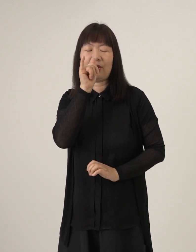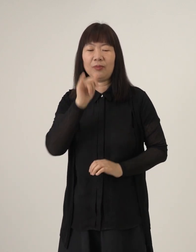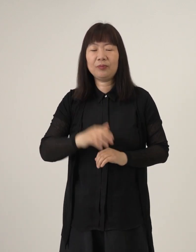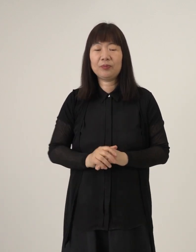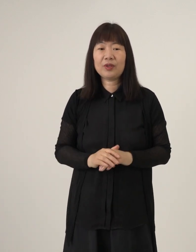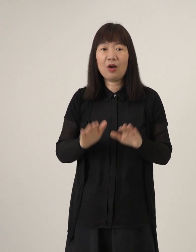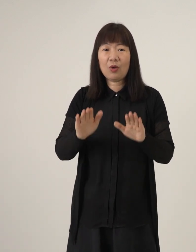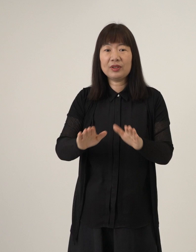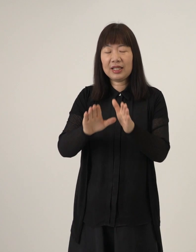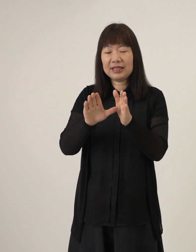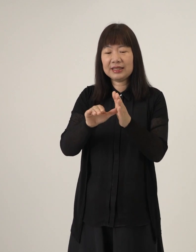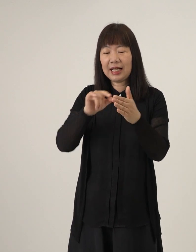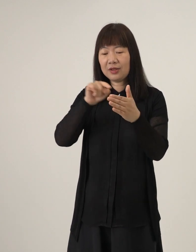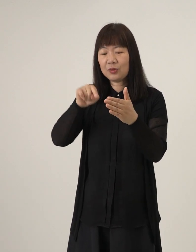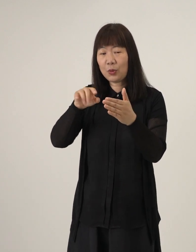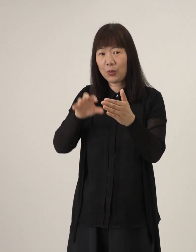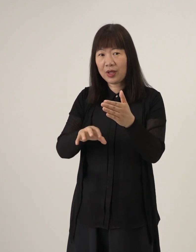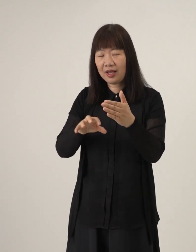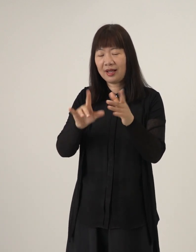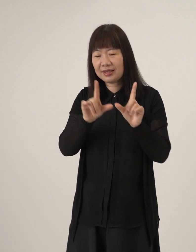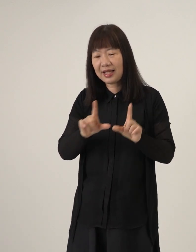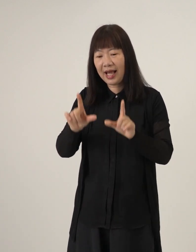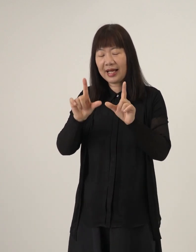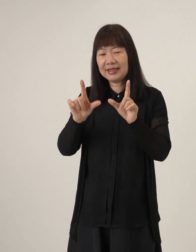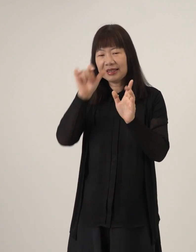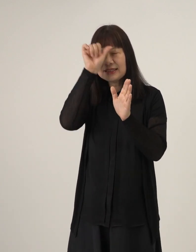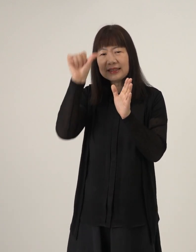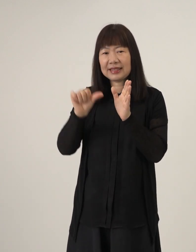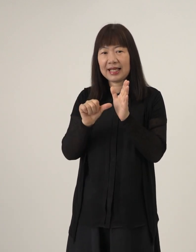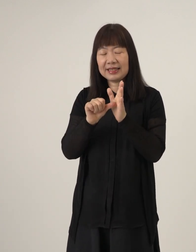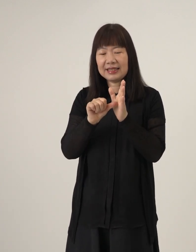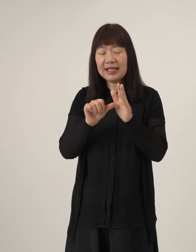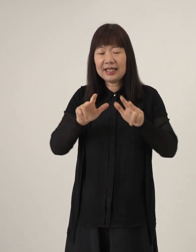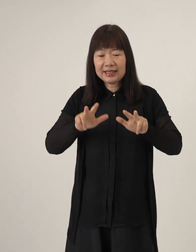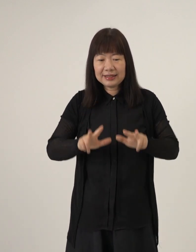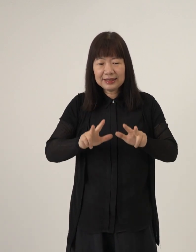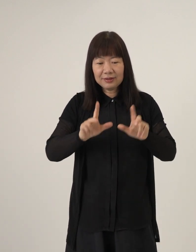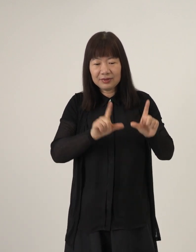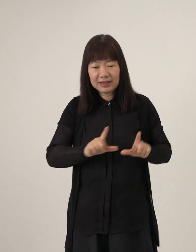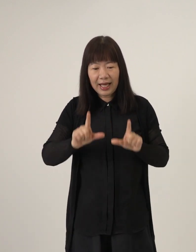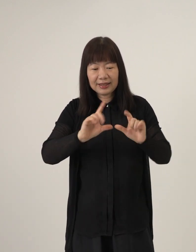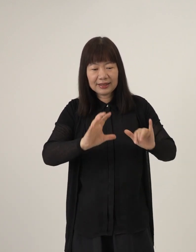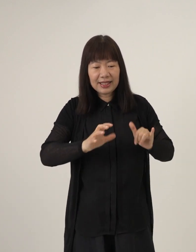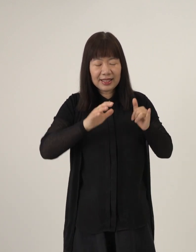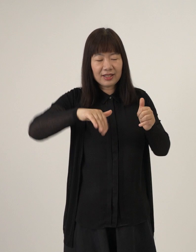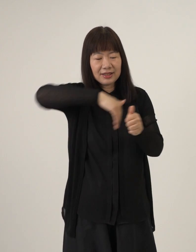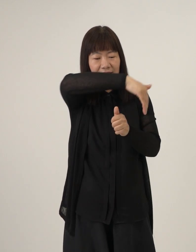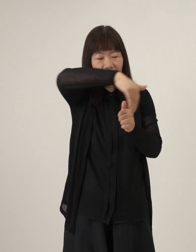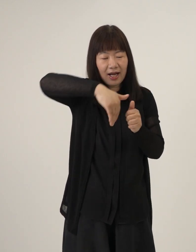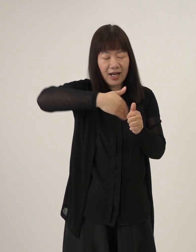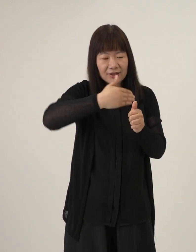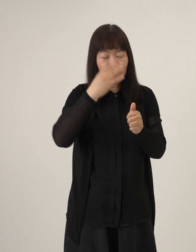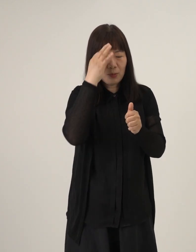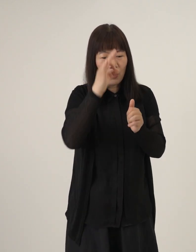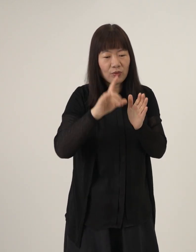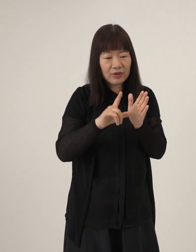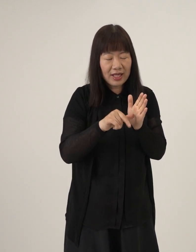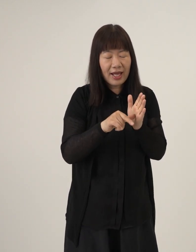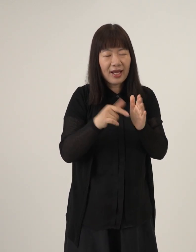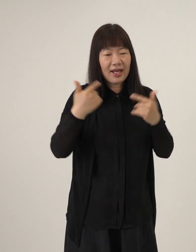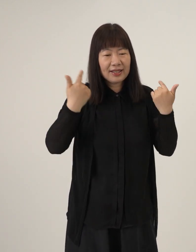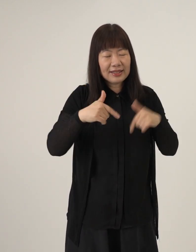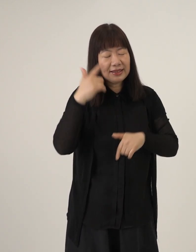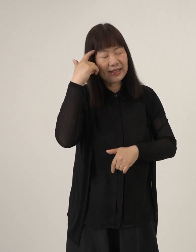속에 얹어진 인생들이 세상을 이해해야 되는 중요한 원리예요. 뭐냐면